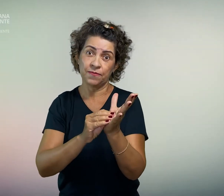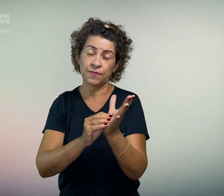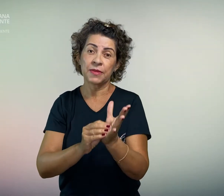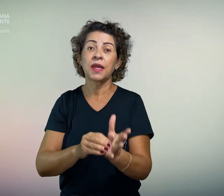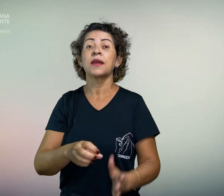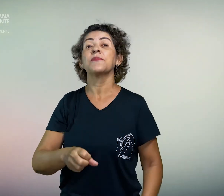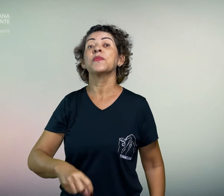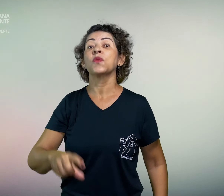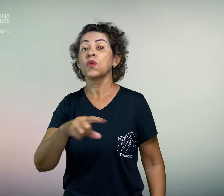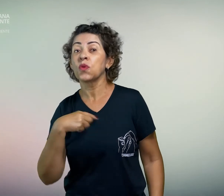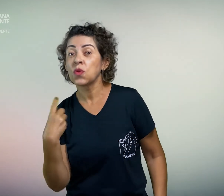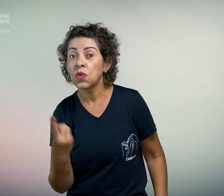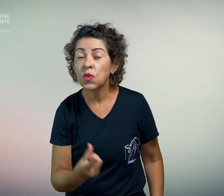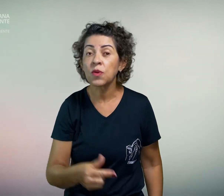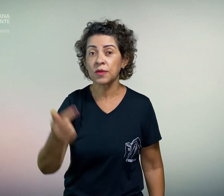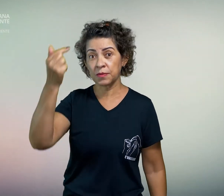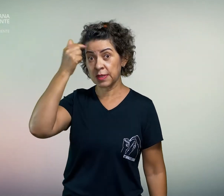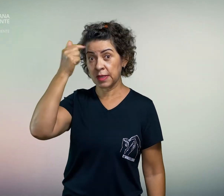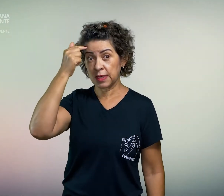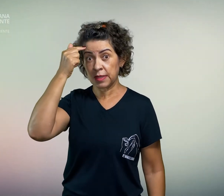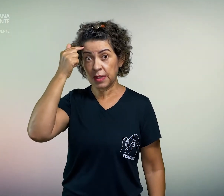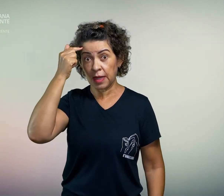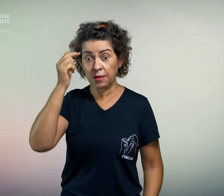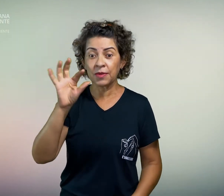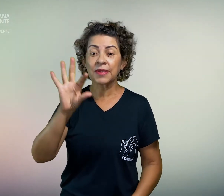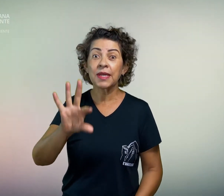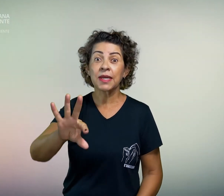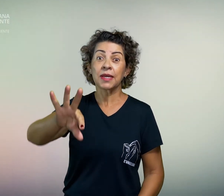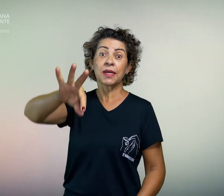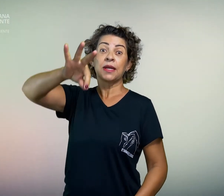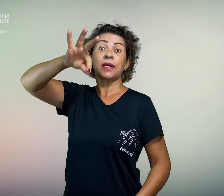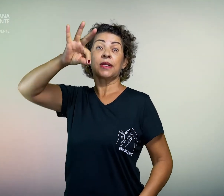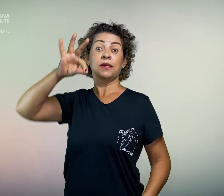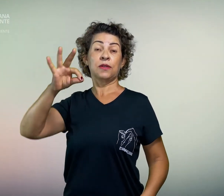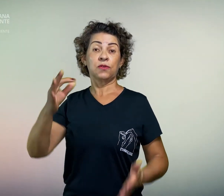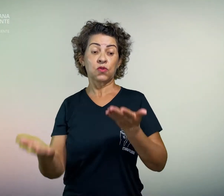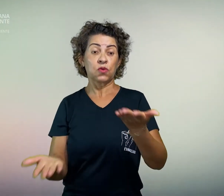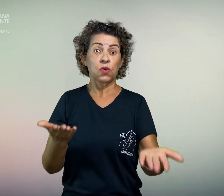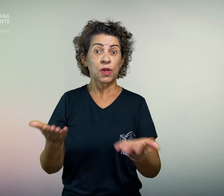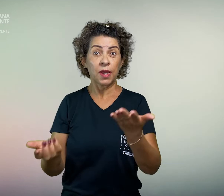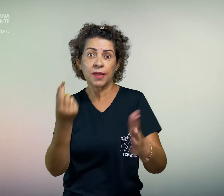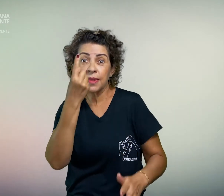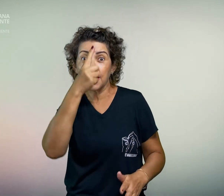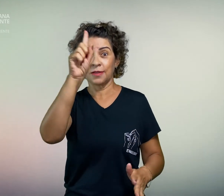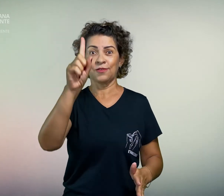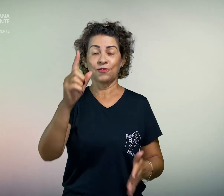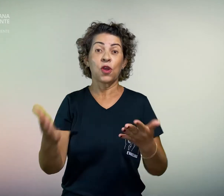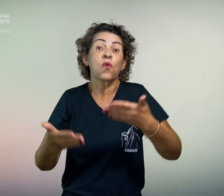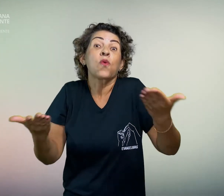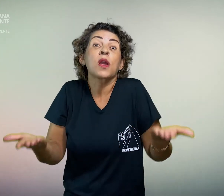os erros e pecados que realizamos são decisões pessoais que